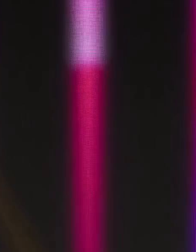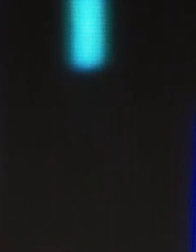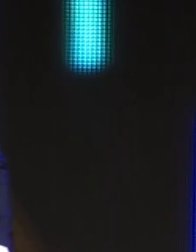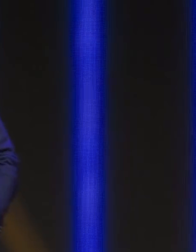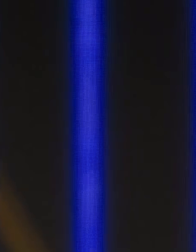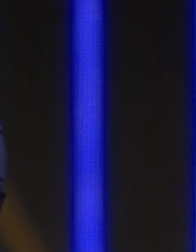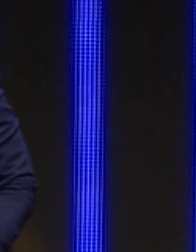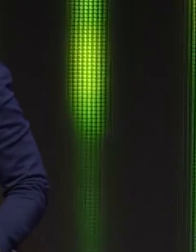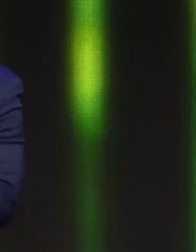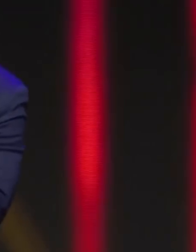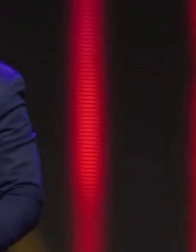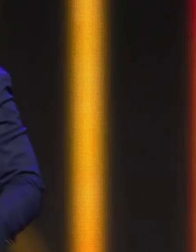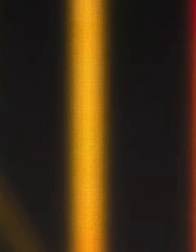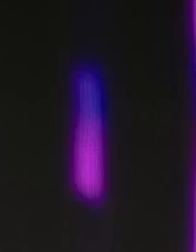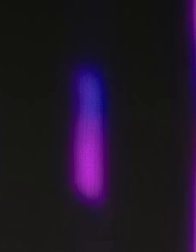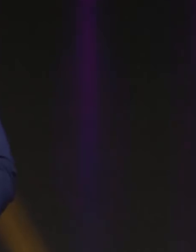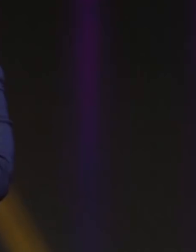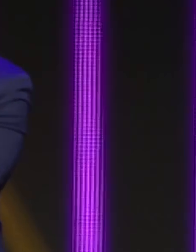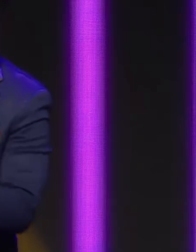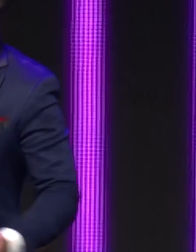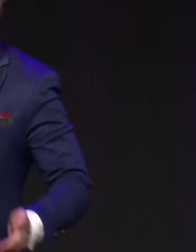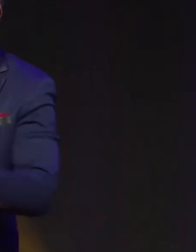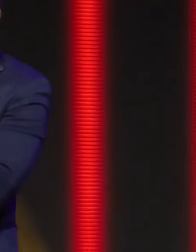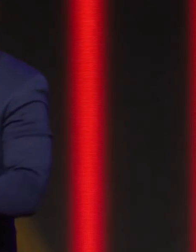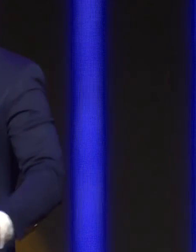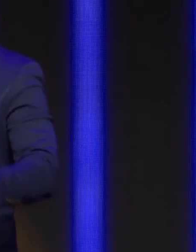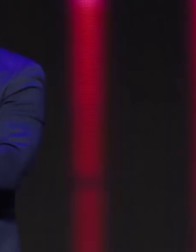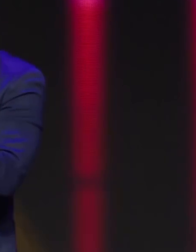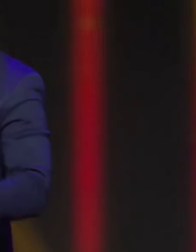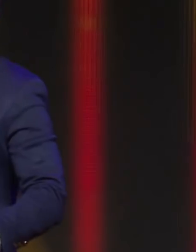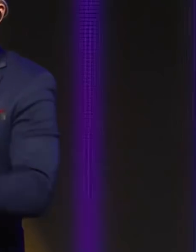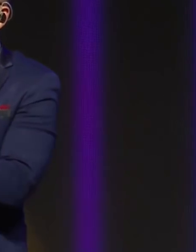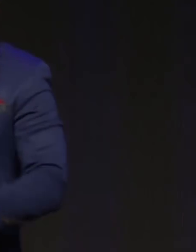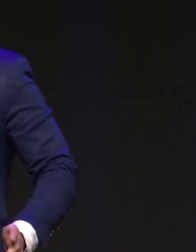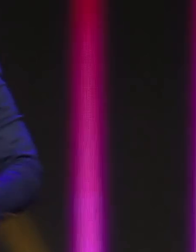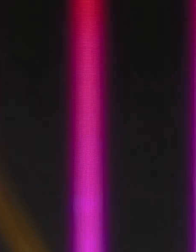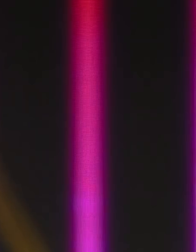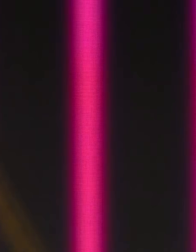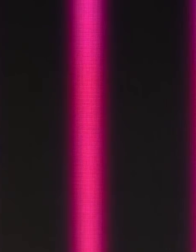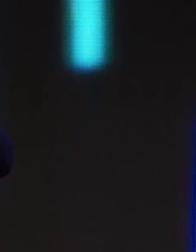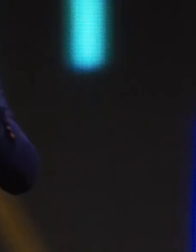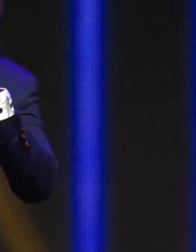yes God, beri kesempatan, kasih